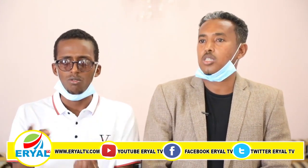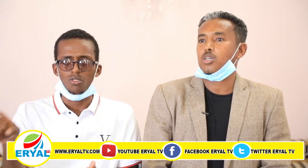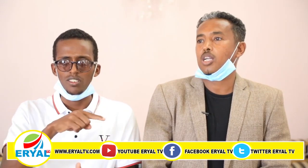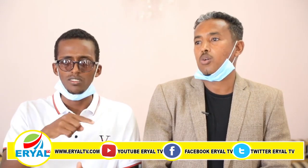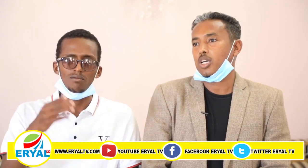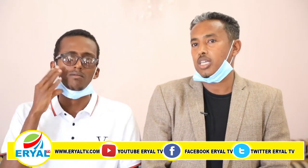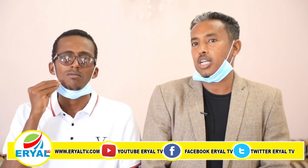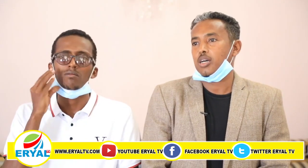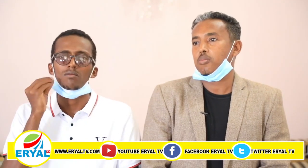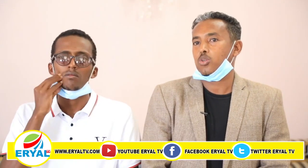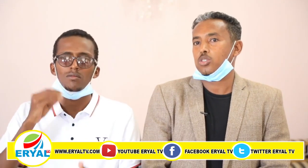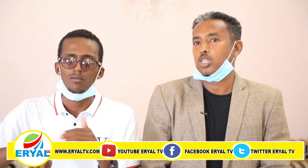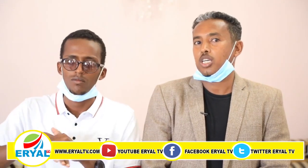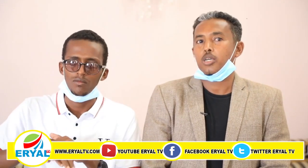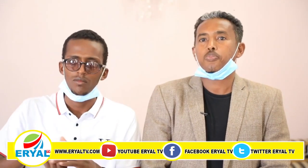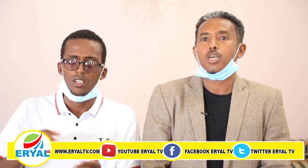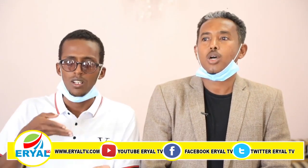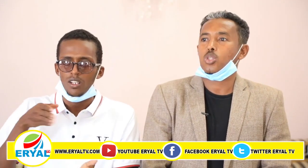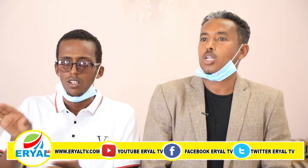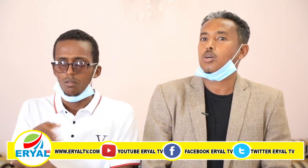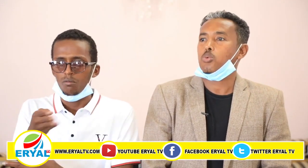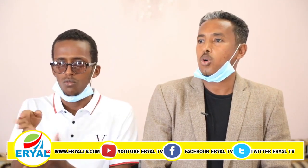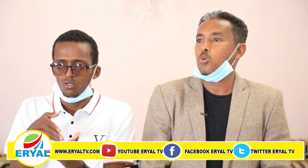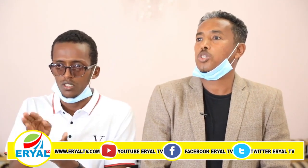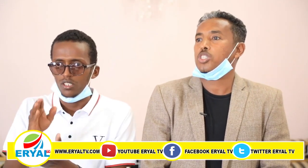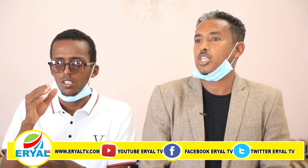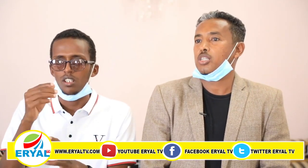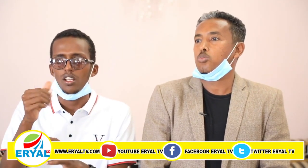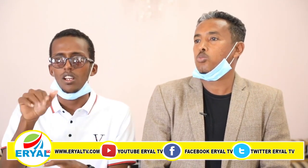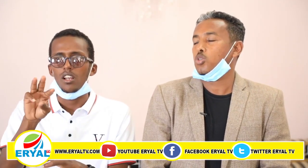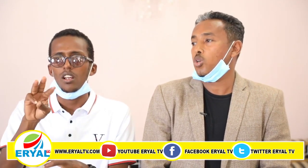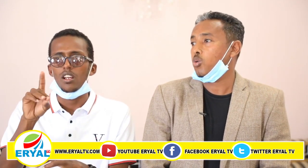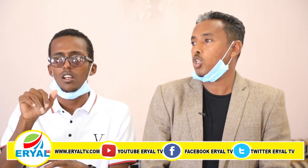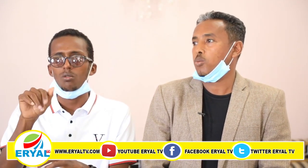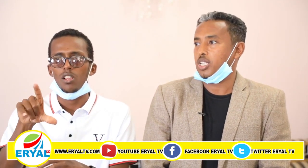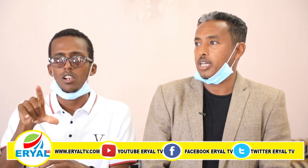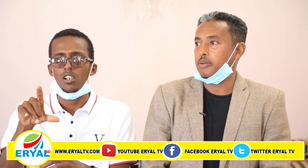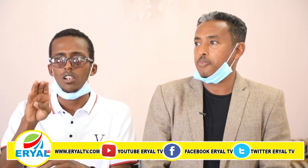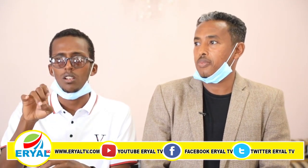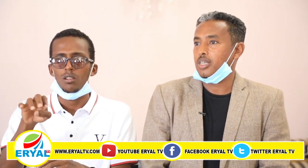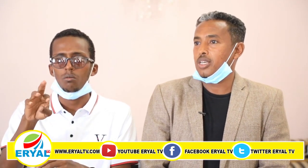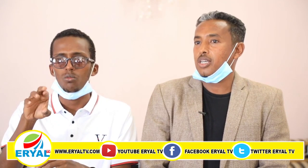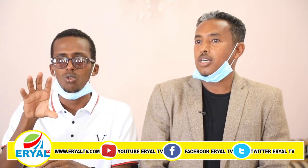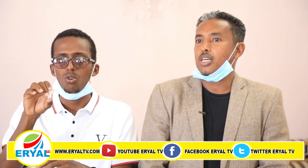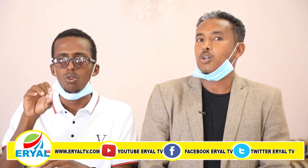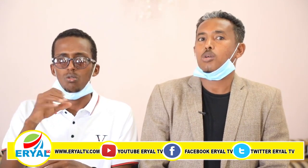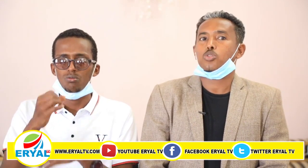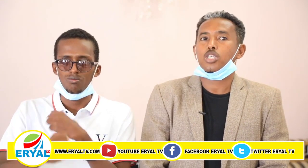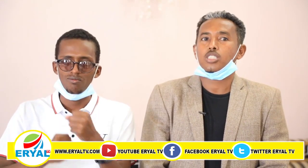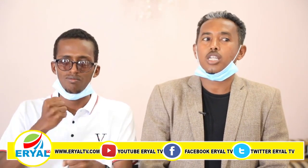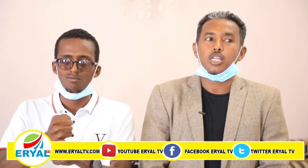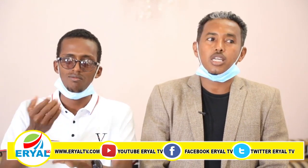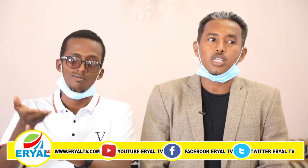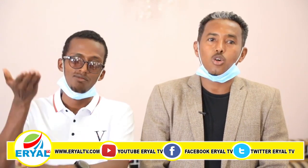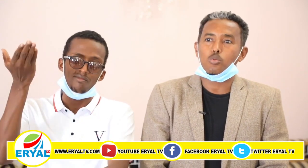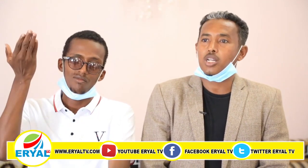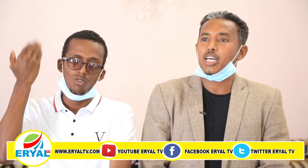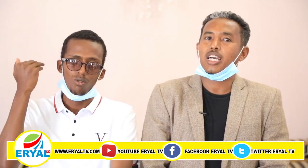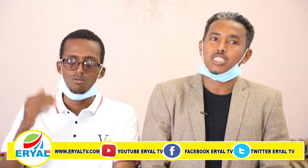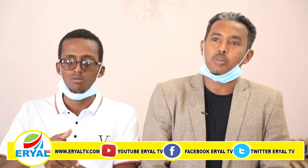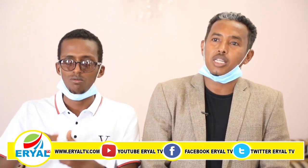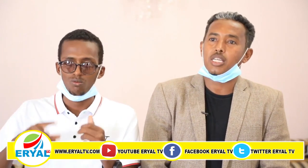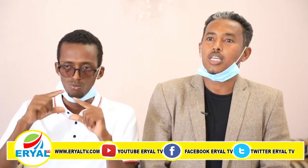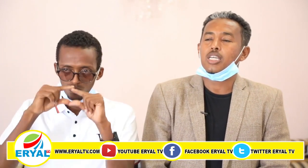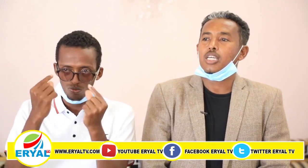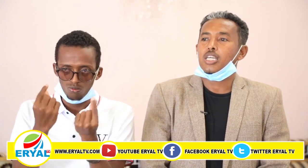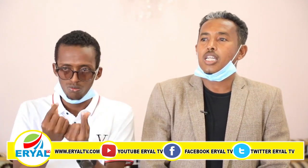way ciyaari jirtay, halkan laga ciyaaraa Murjeex, Awdal, Burco way jireen muddo dhowr iyo 10 sano. Taana waxay muujinaysaa inaan horumar